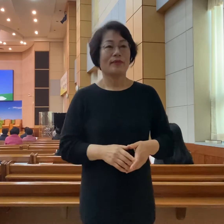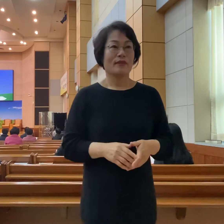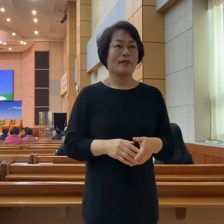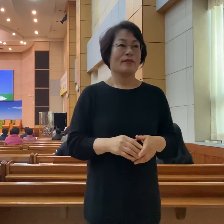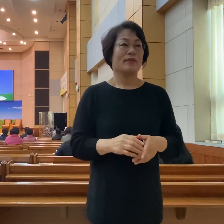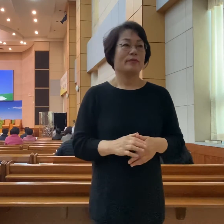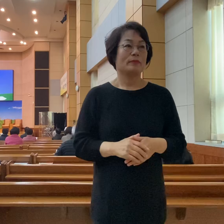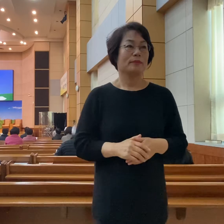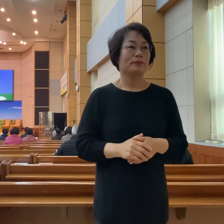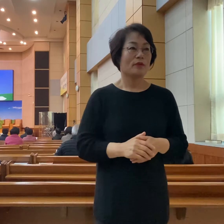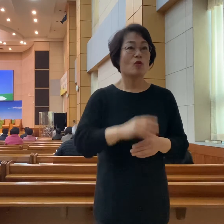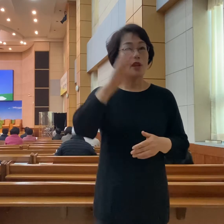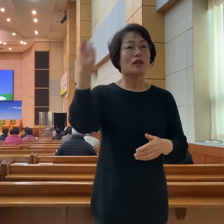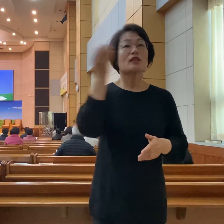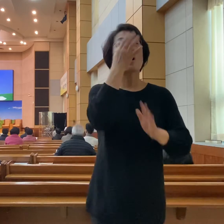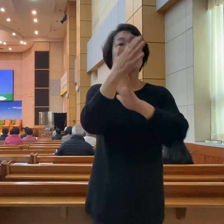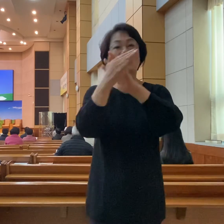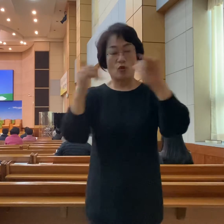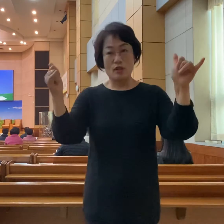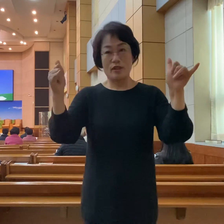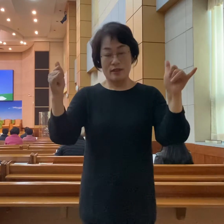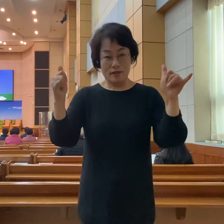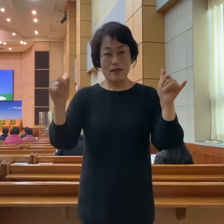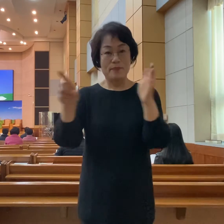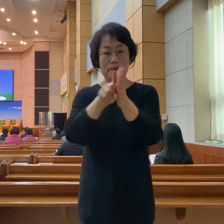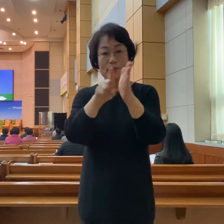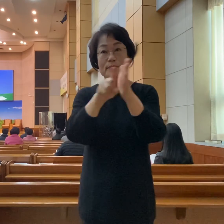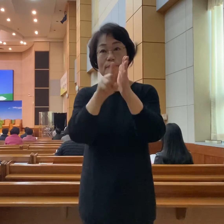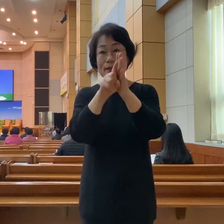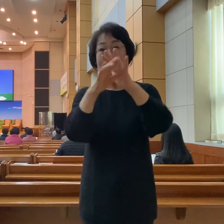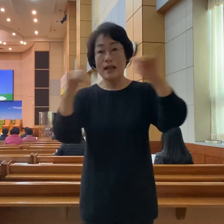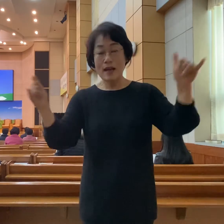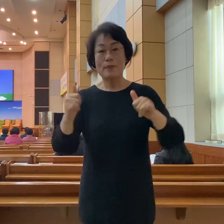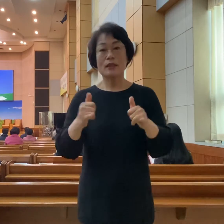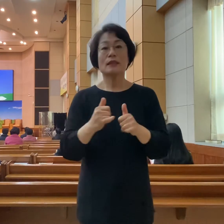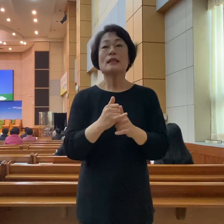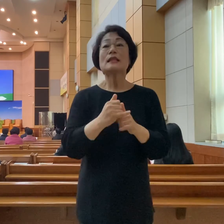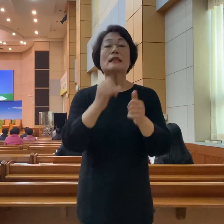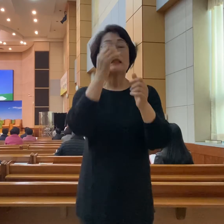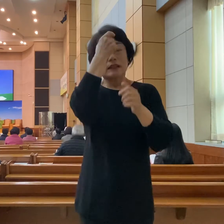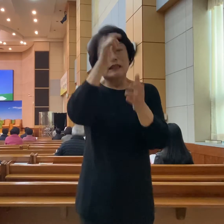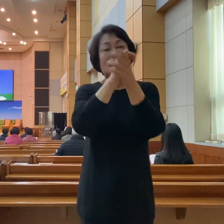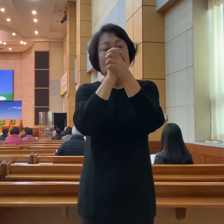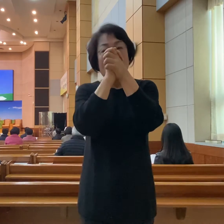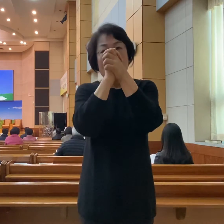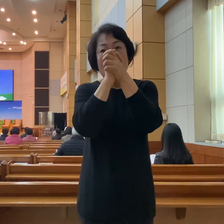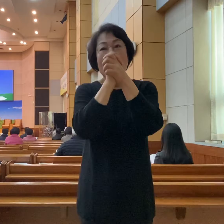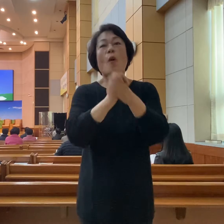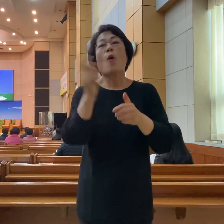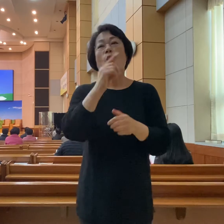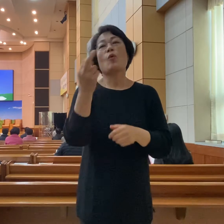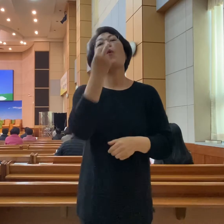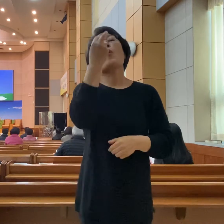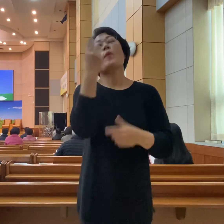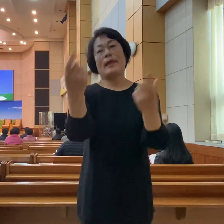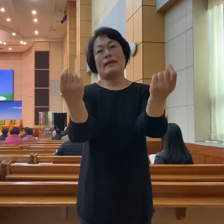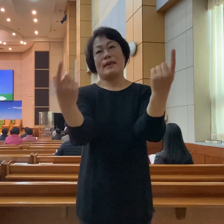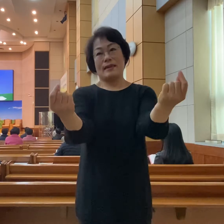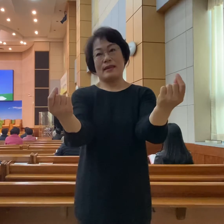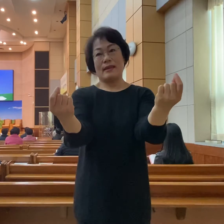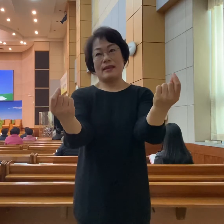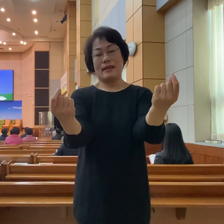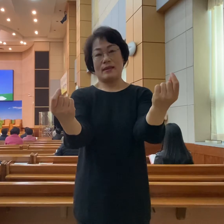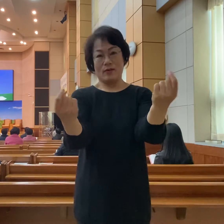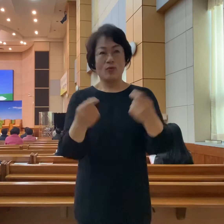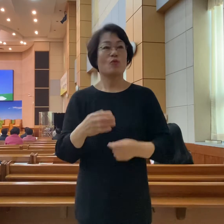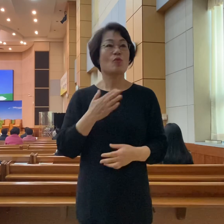더군다나 이 성도는 기도가 호흡과 같은 것이니까 기도를 쉬는 그날은 우리가 장담을